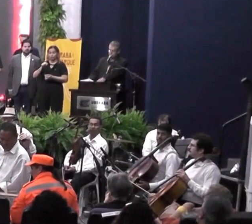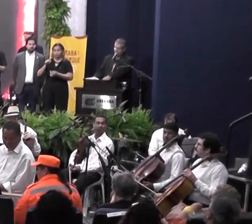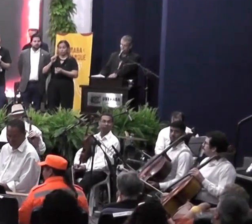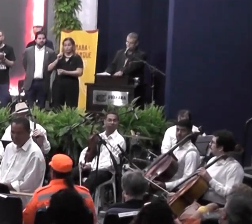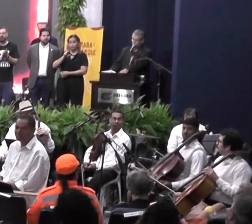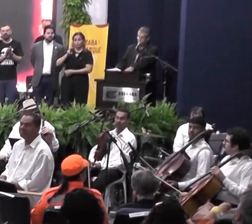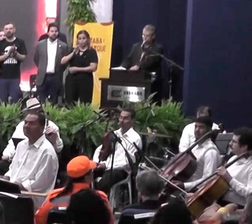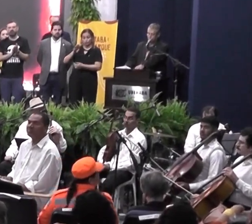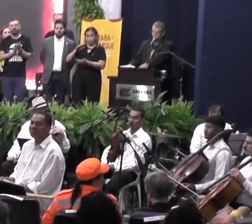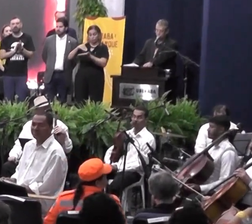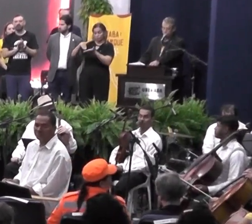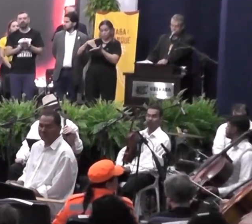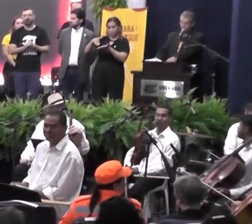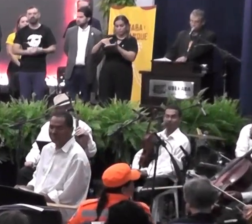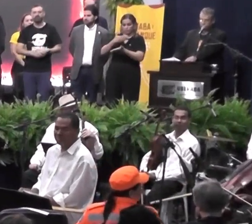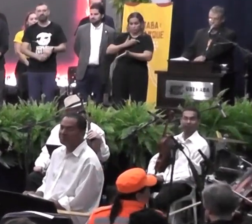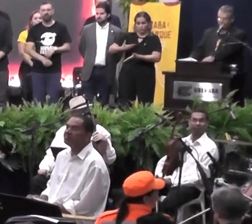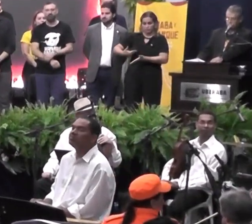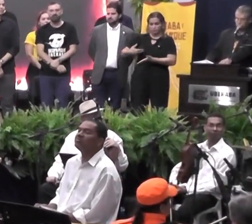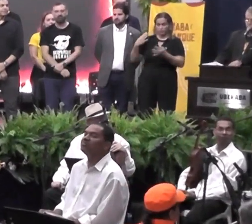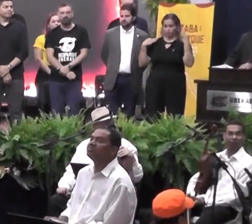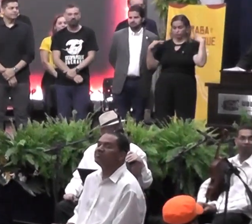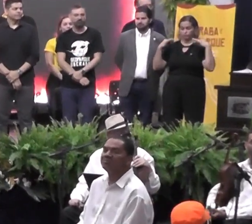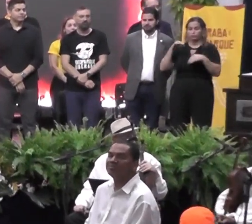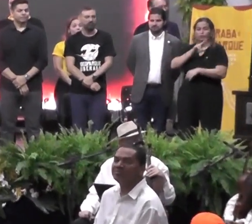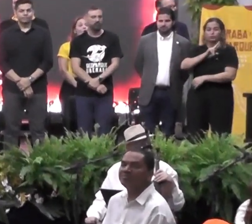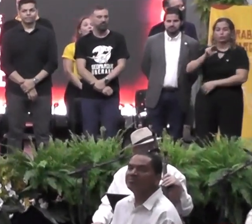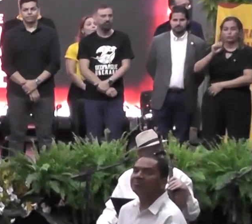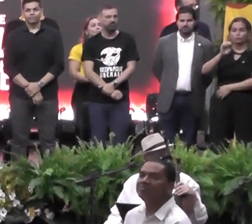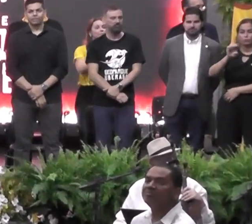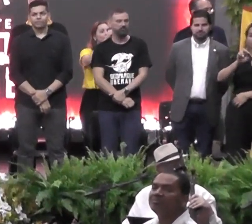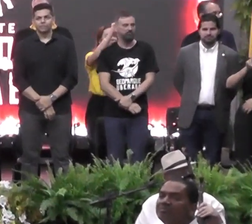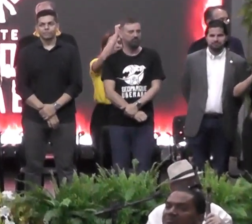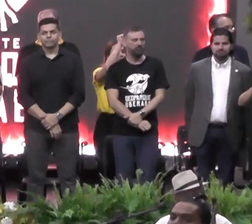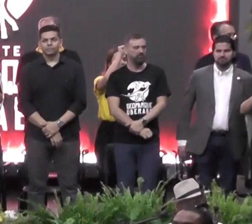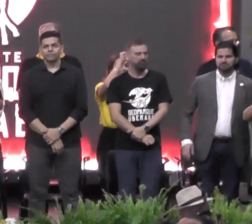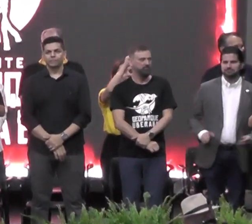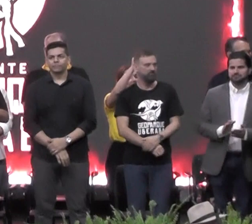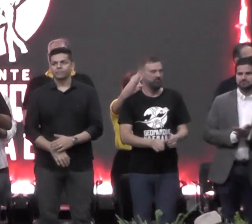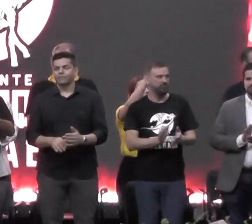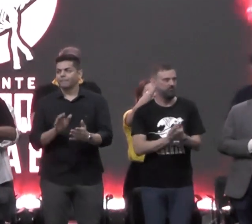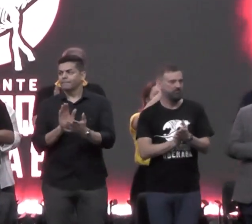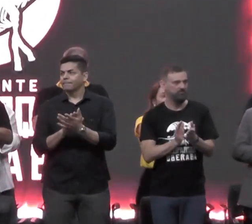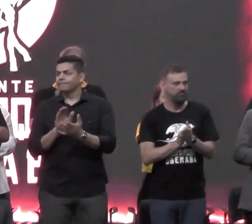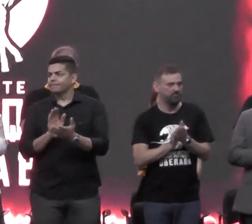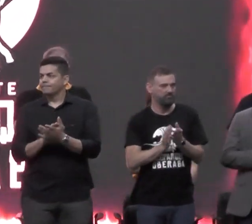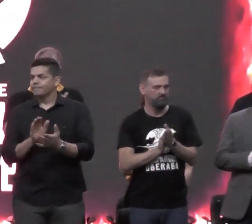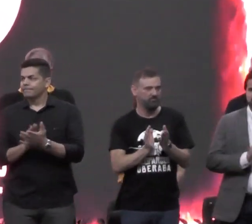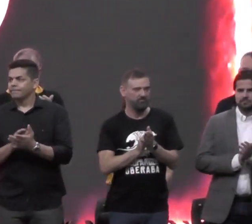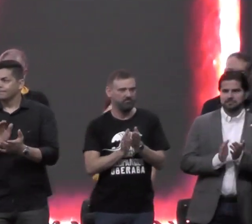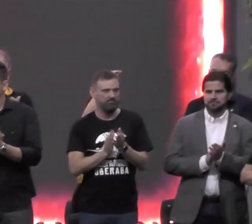Subsecretário de Estado de Turismo, senhor Sérgio de Paula e Silva Júnior.